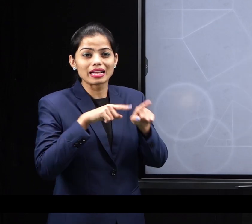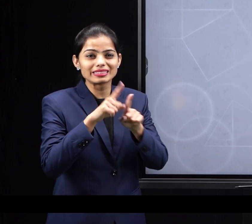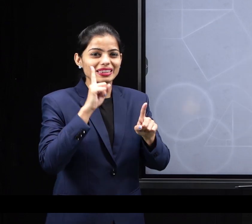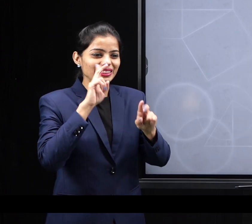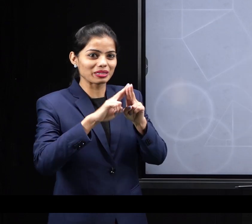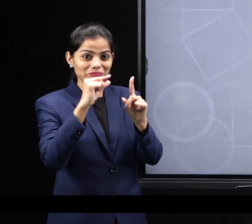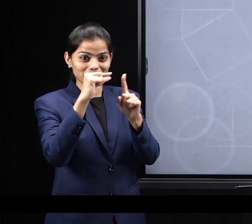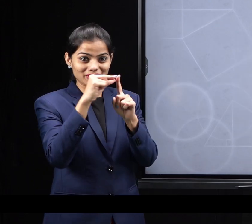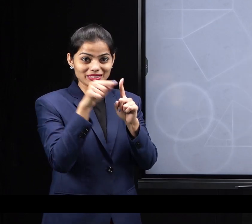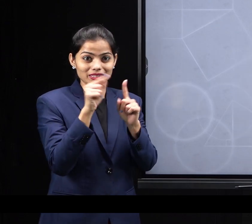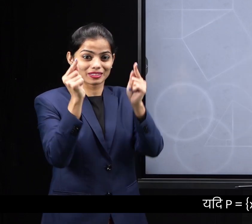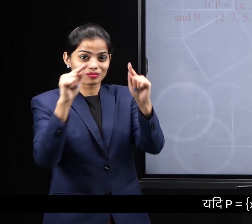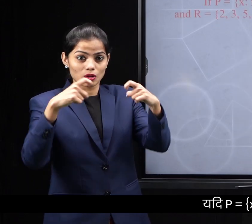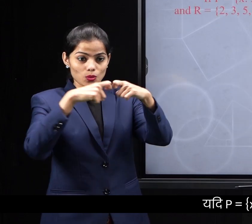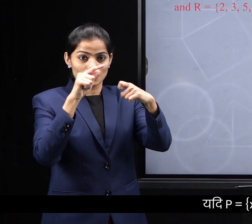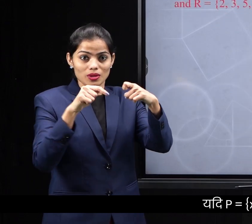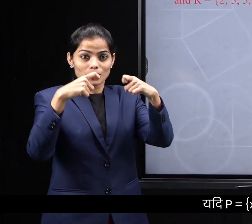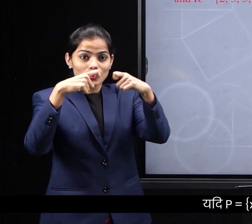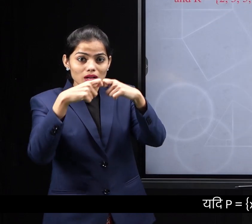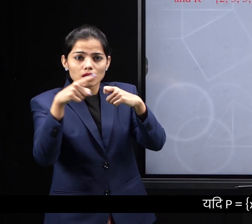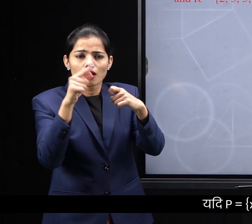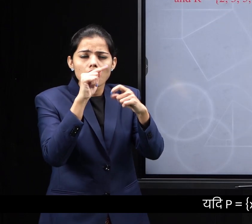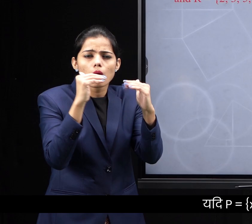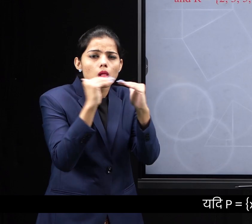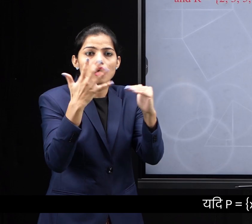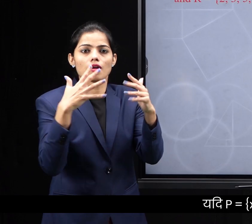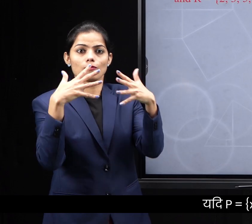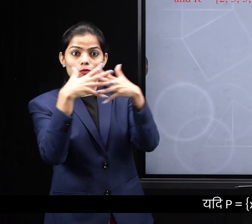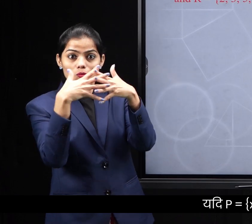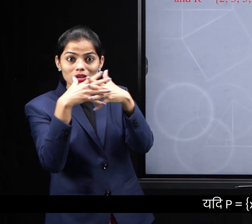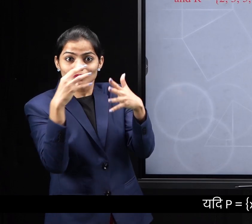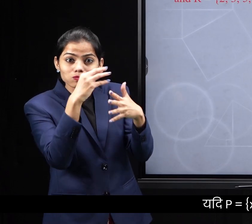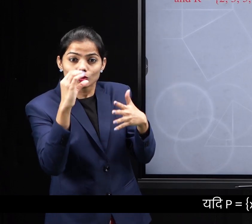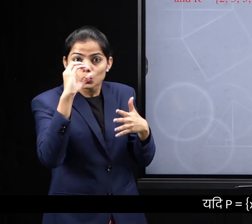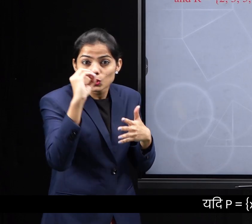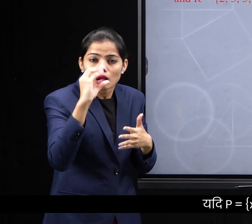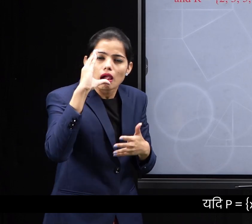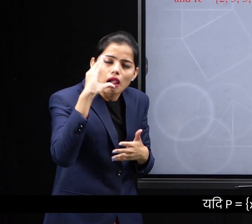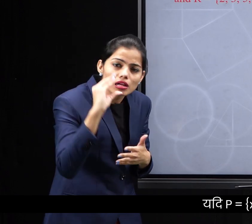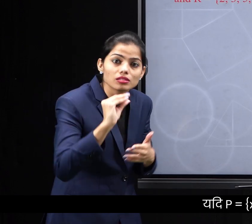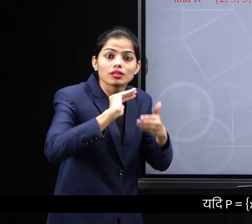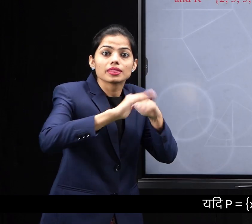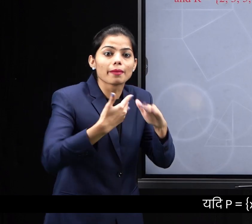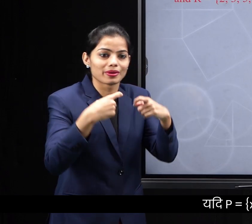उदाहरण, यदि P is equals to X, X belongs to W